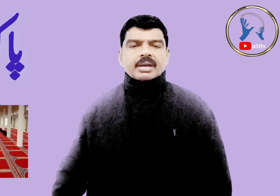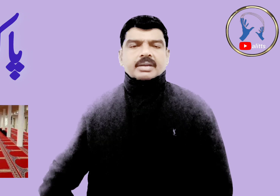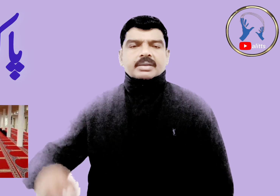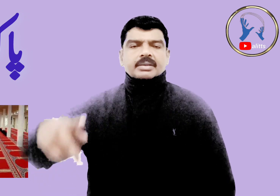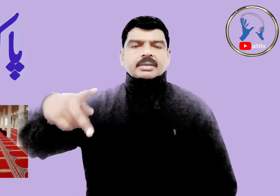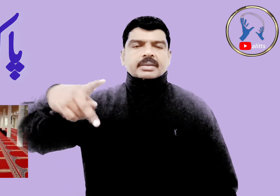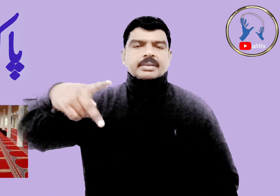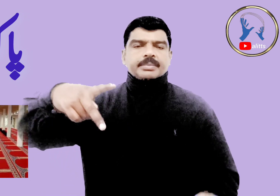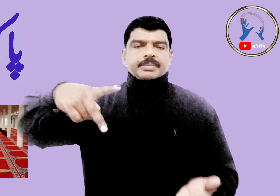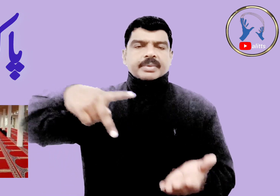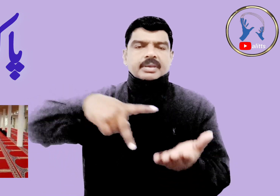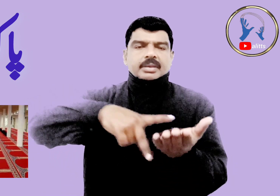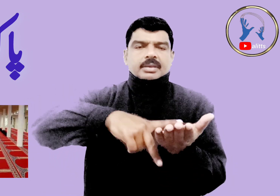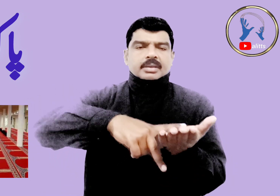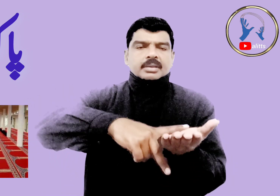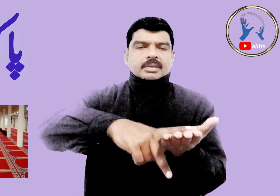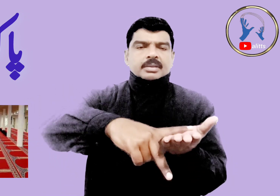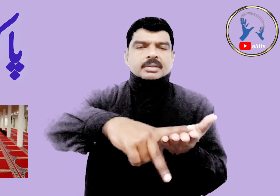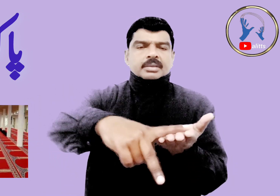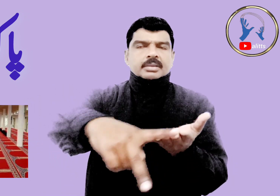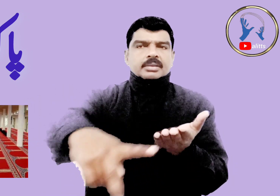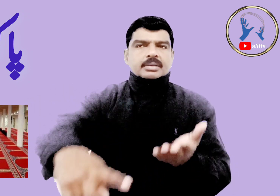पाक पे